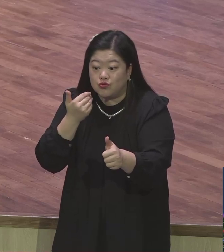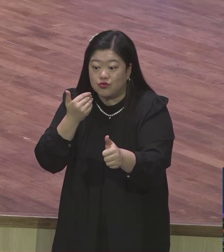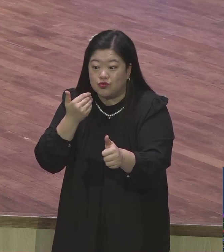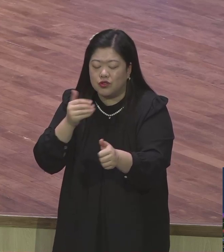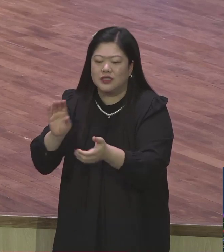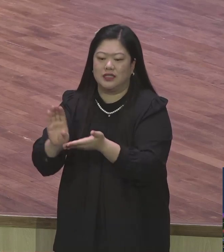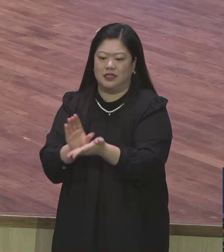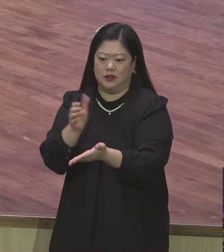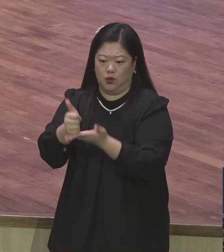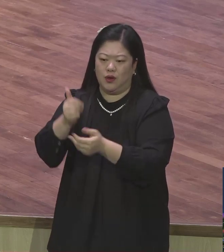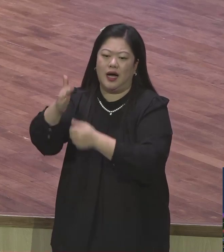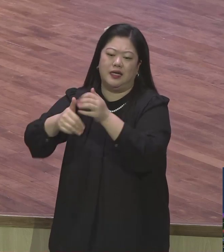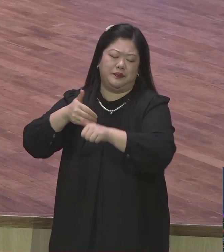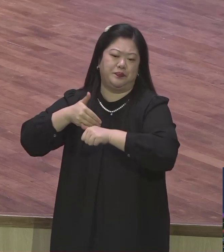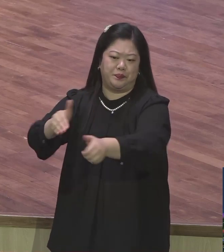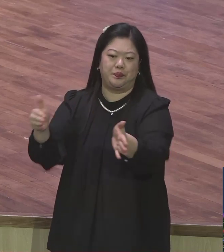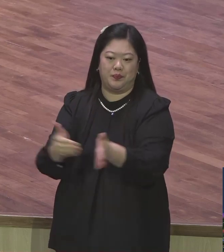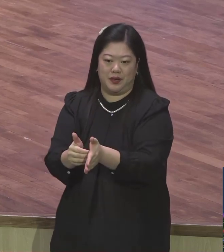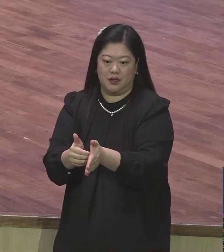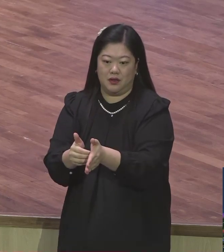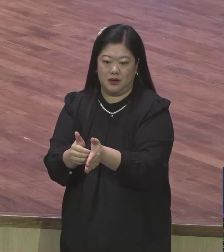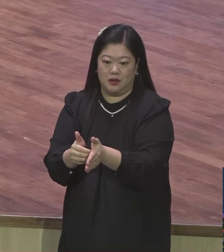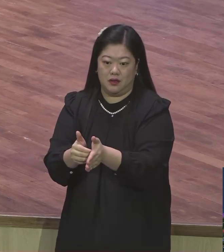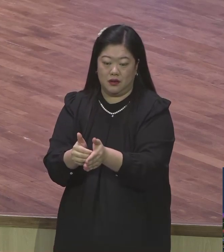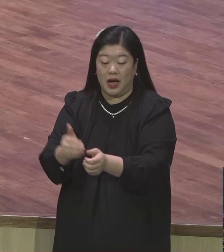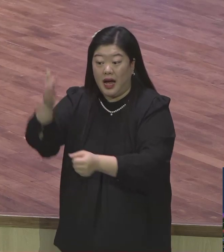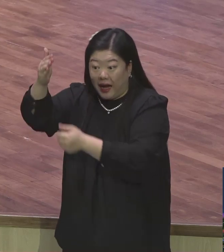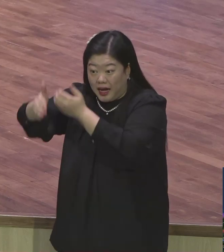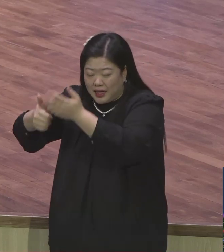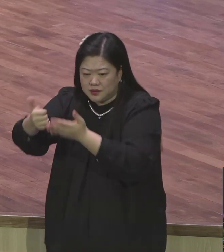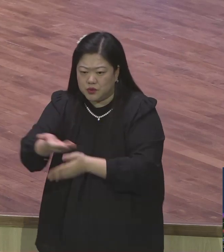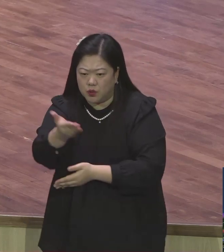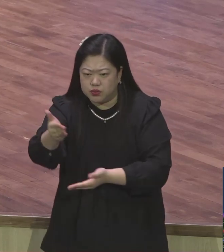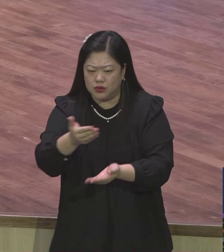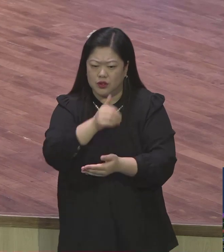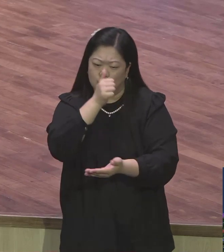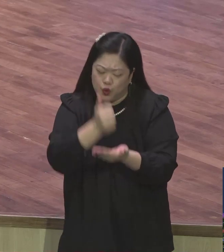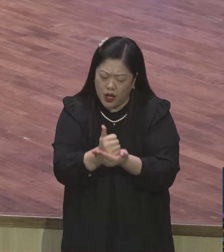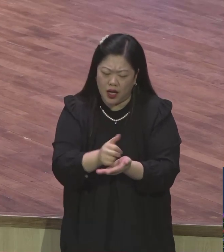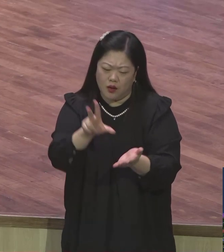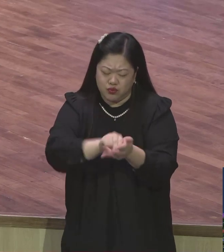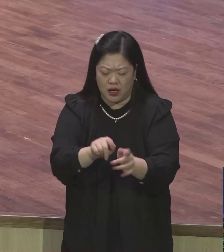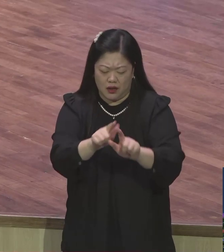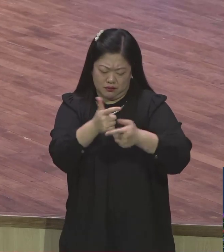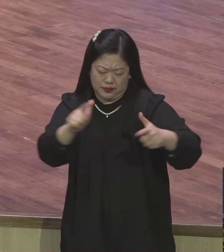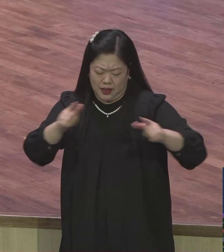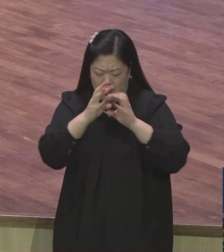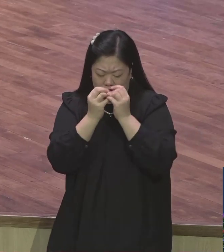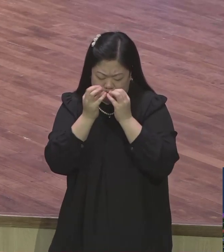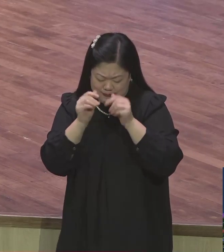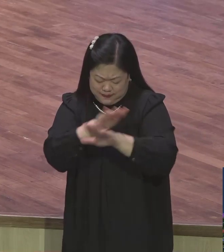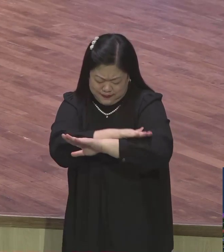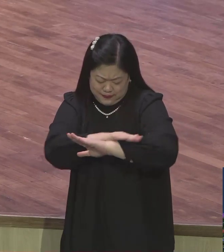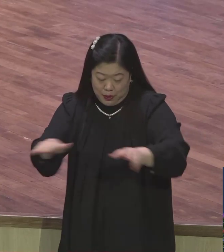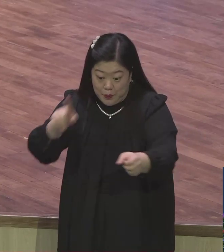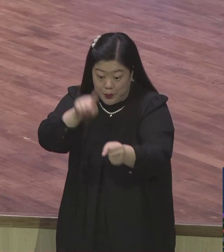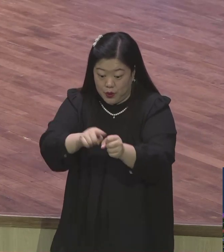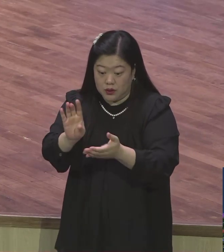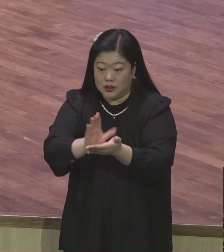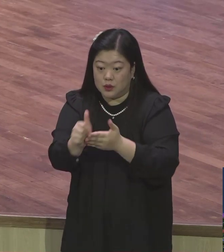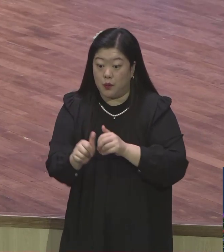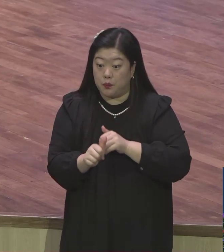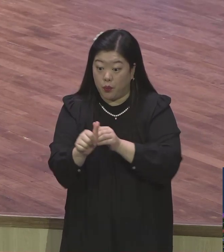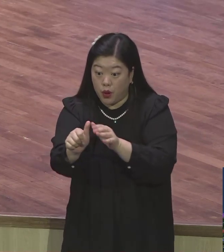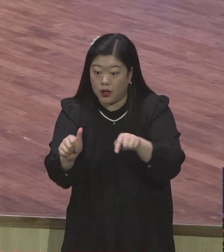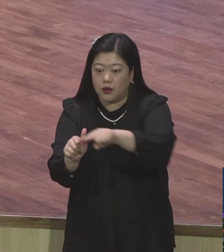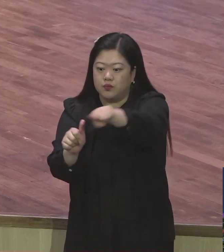인생의 모든 문제를 해결하라고 보니 해결사로 그렇게 보내신 분이다라고 하는 결론입니다. 사도